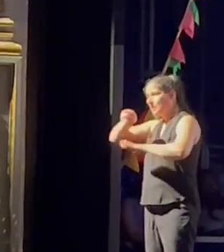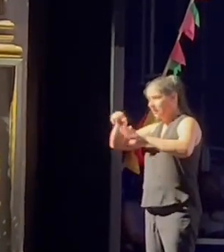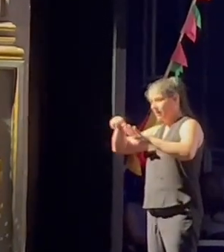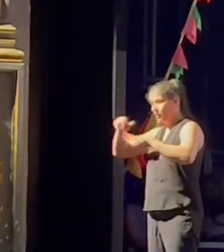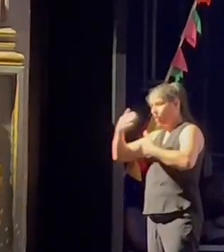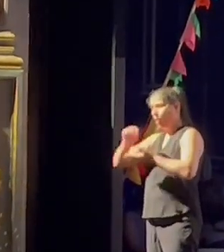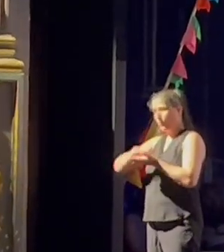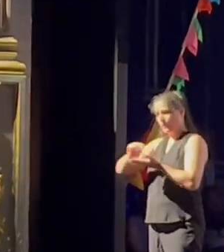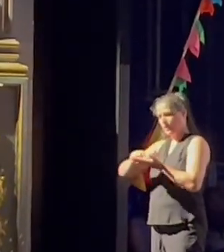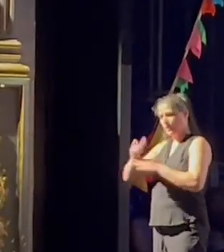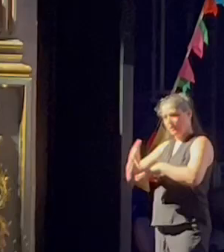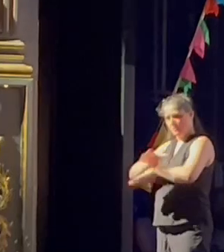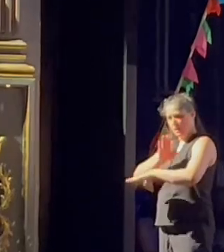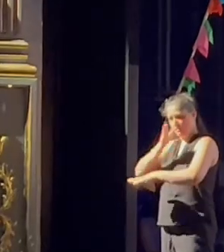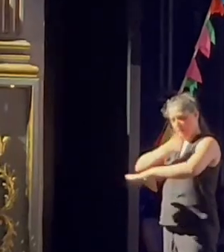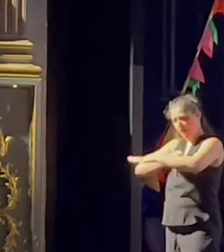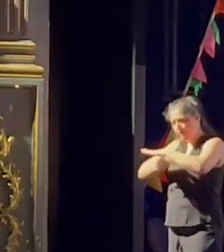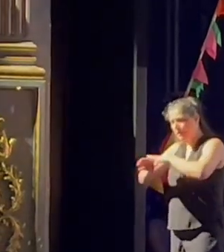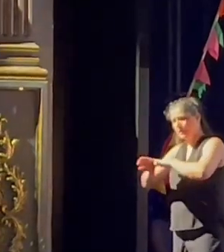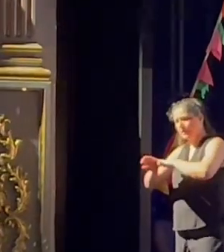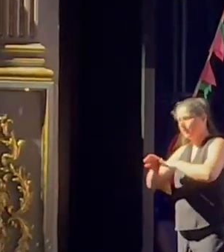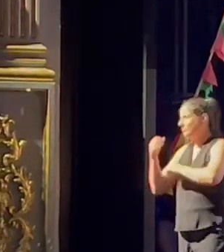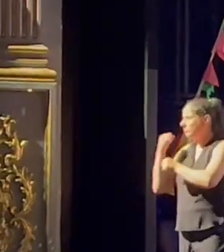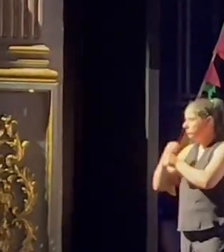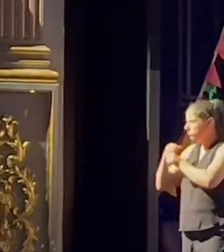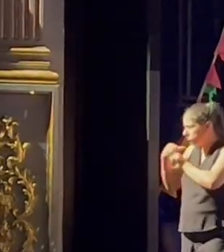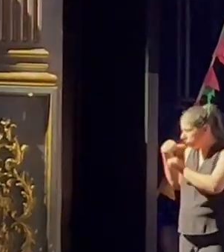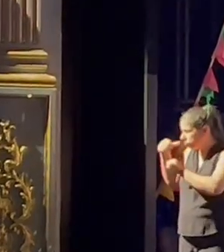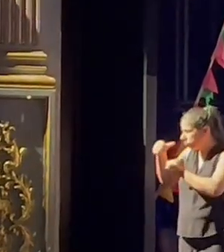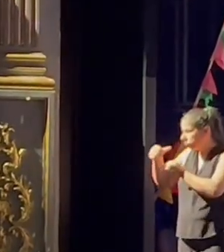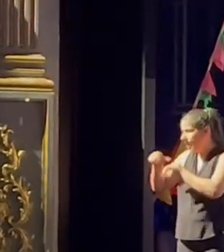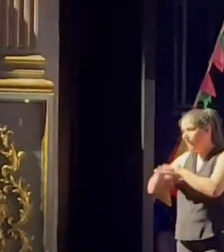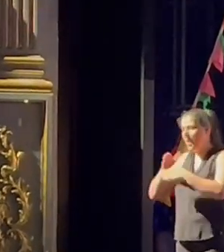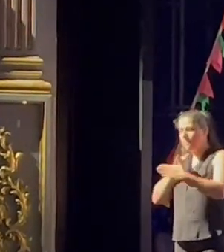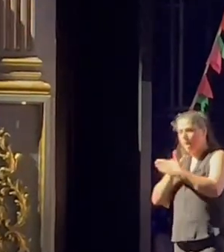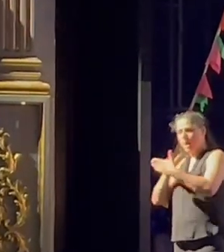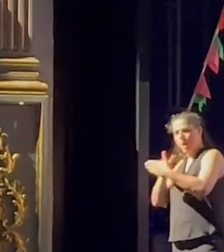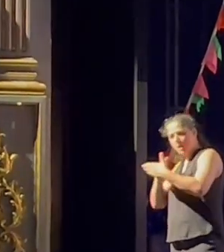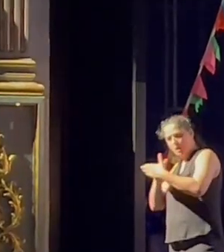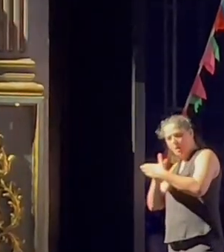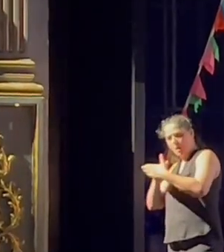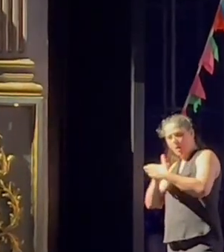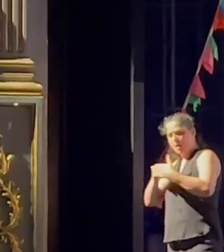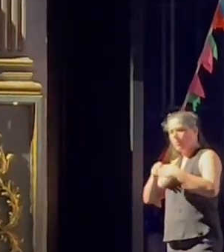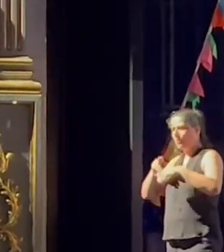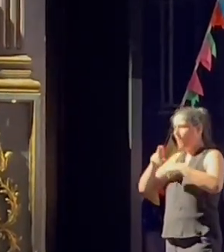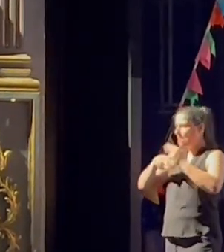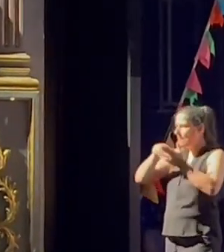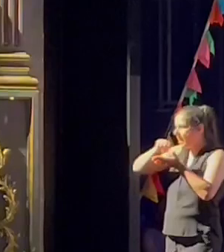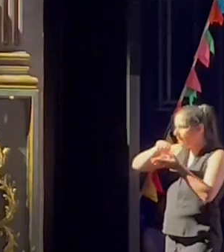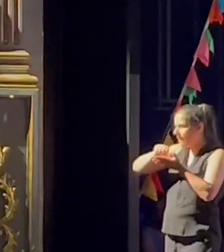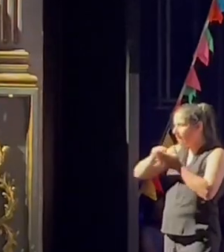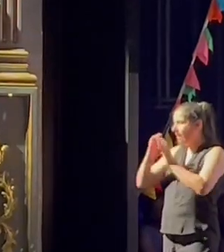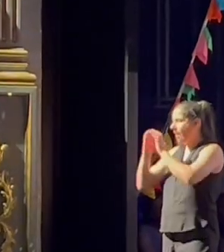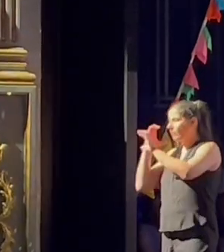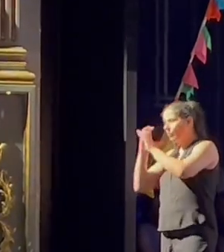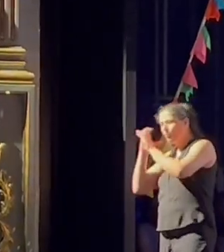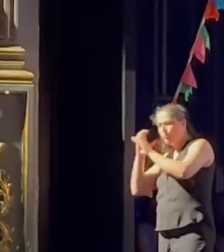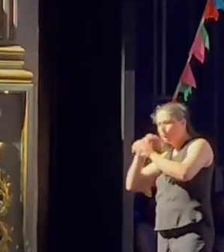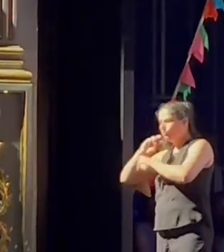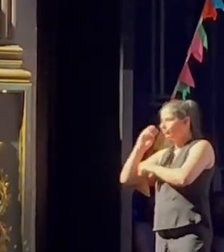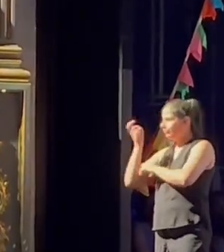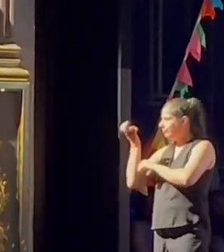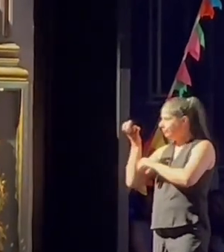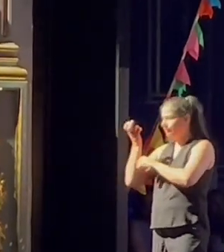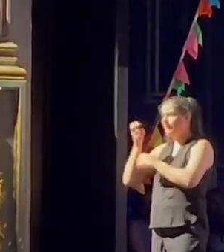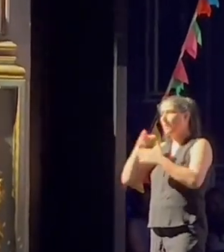accesible ha trabajado desde entonces por eliminar cualquier Barrera arquitectónica urbanística o en el transporte público que suponga un